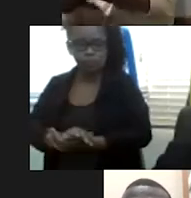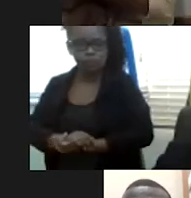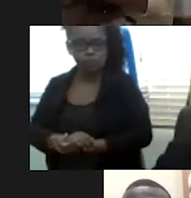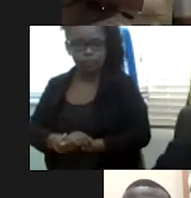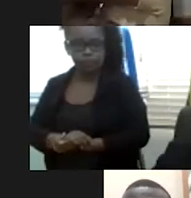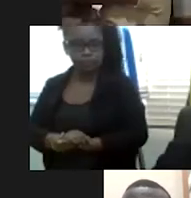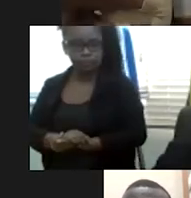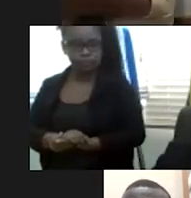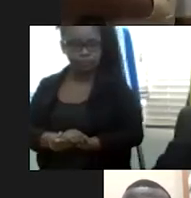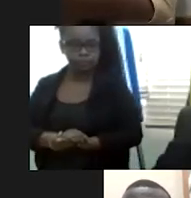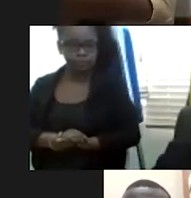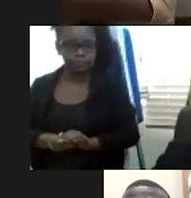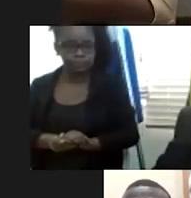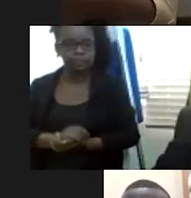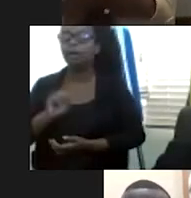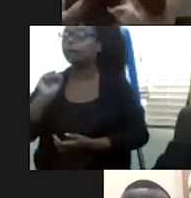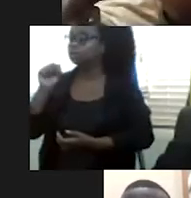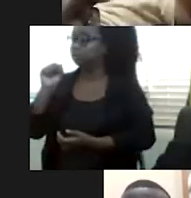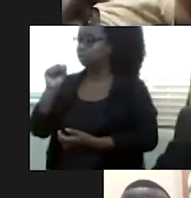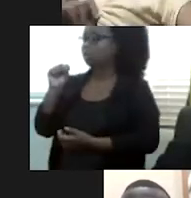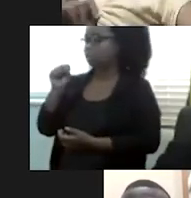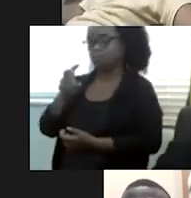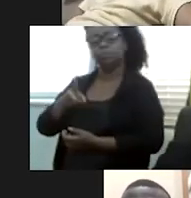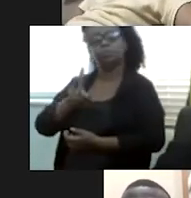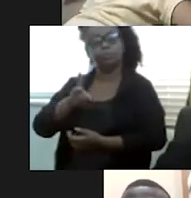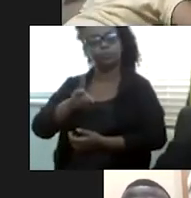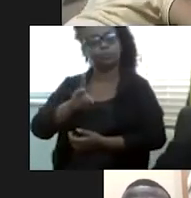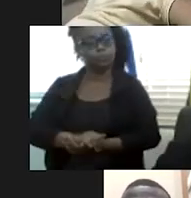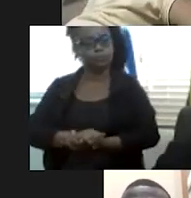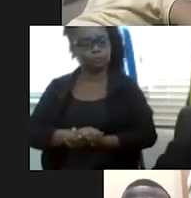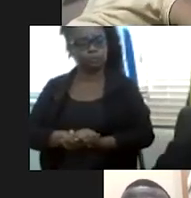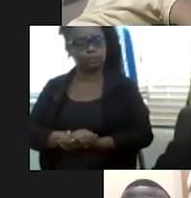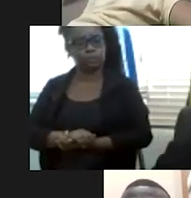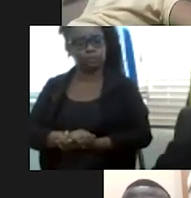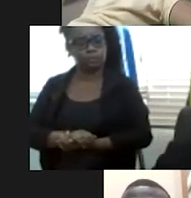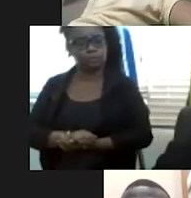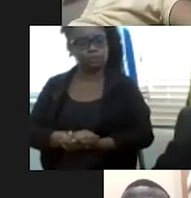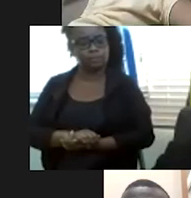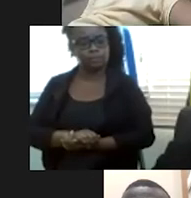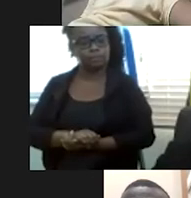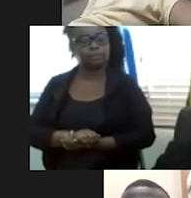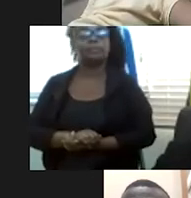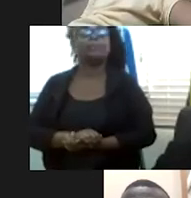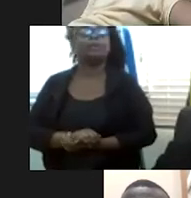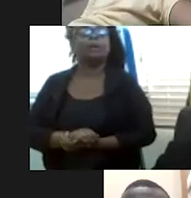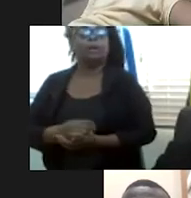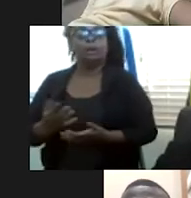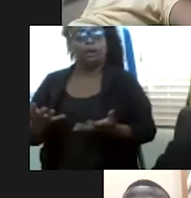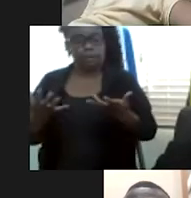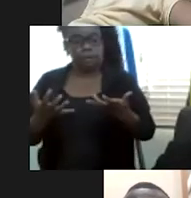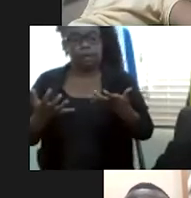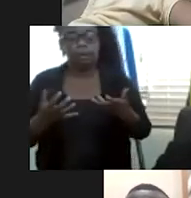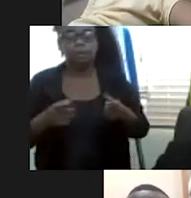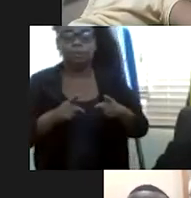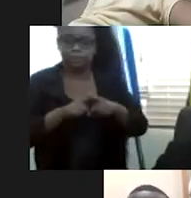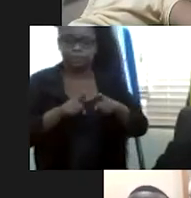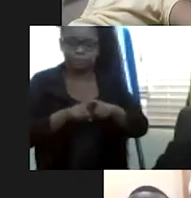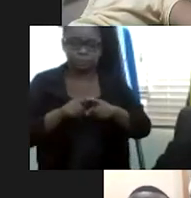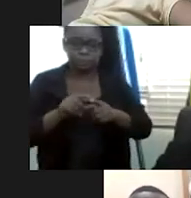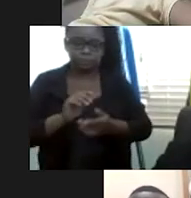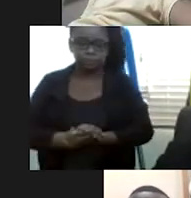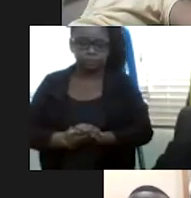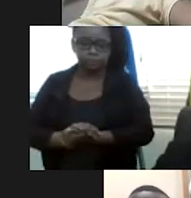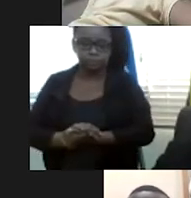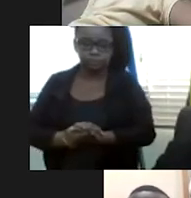Em alto e bom tom, Catiche. Pode continuar. Viu? Quero também fazer mais uma